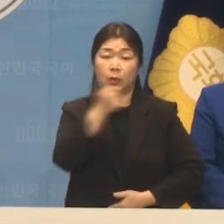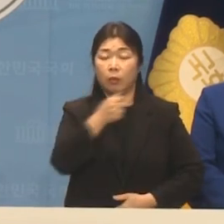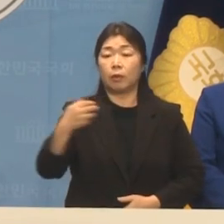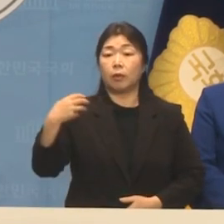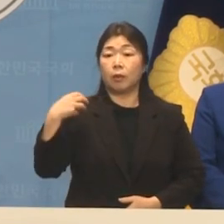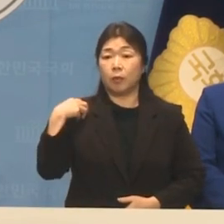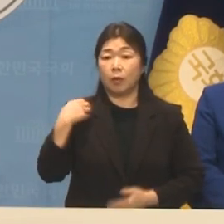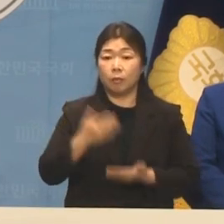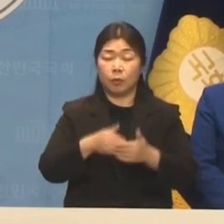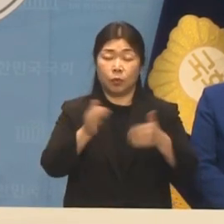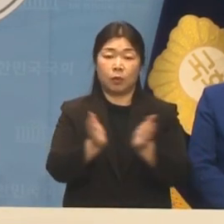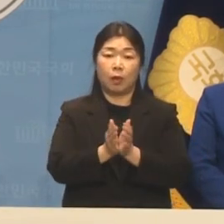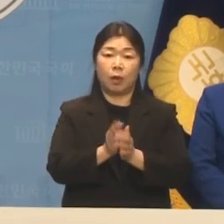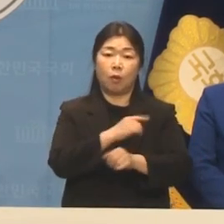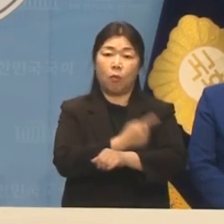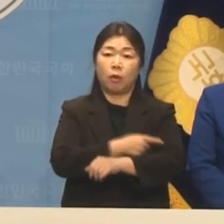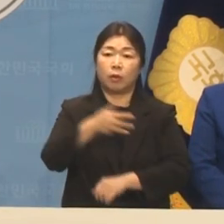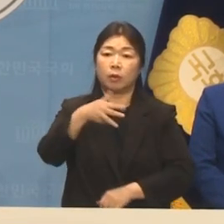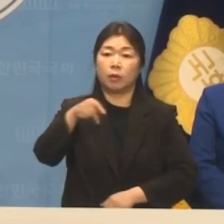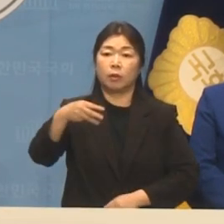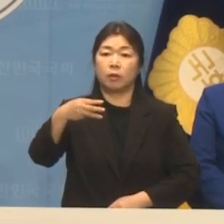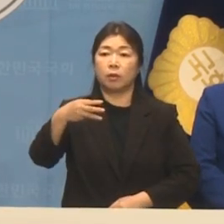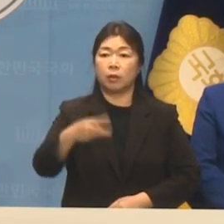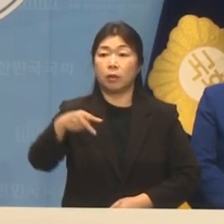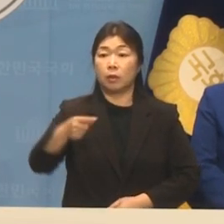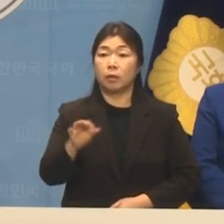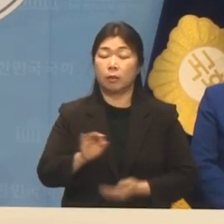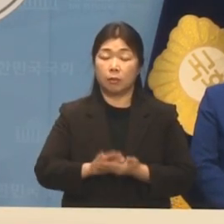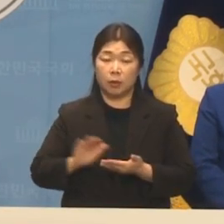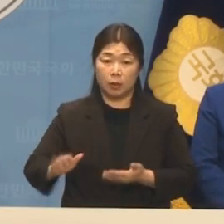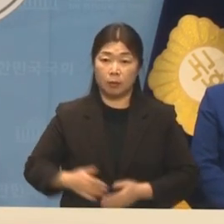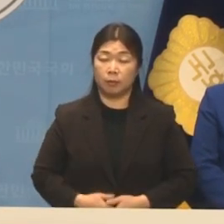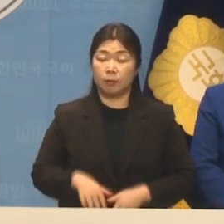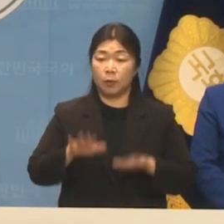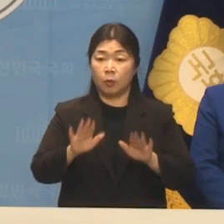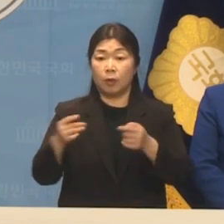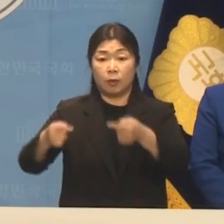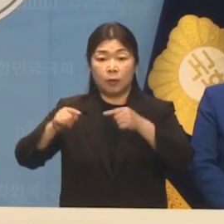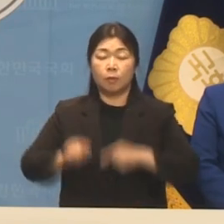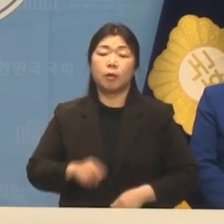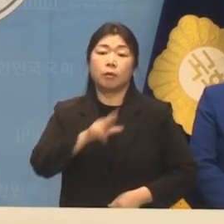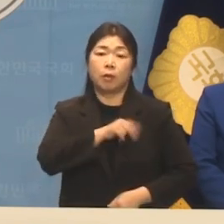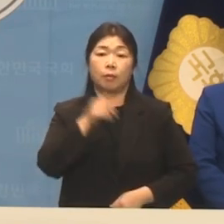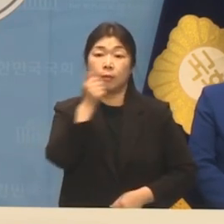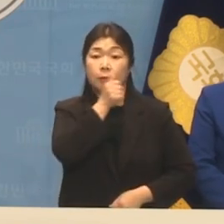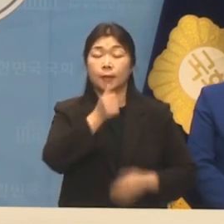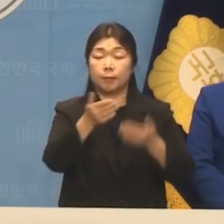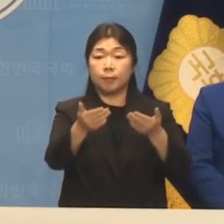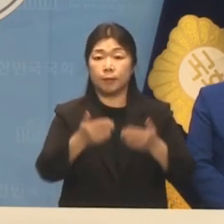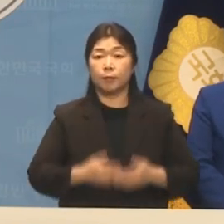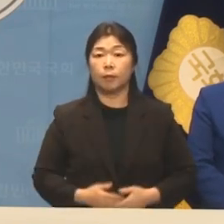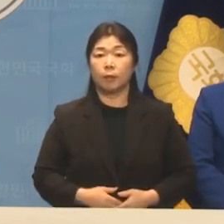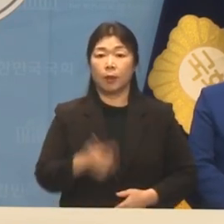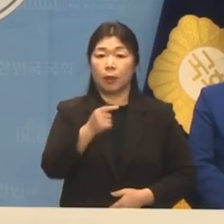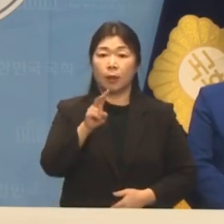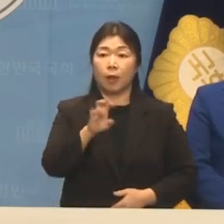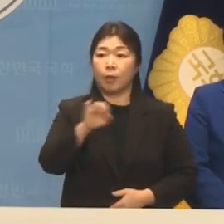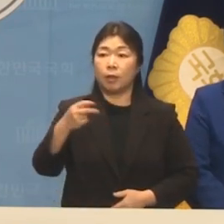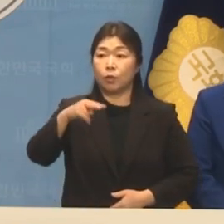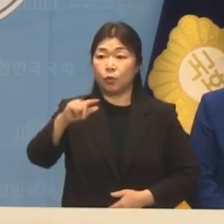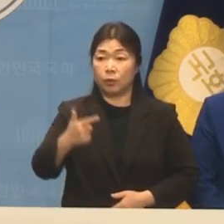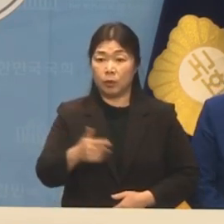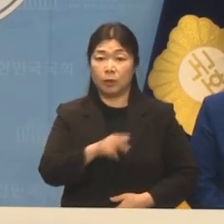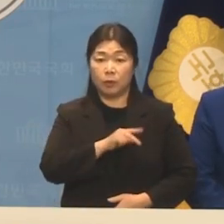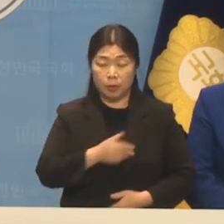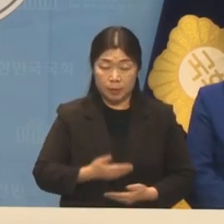더불어민주당 수석대변인 권칠성입니다. 우선 참석 의원님들 소개를 하도록 하겠습니다. 남인순 의원님